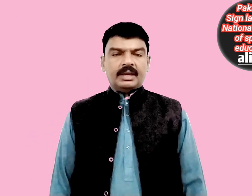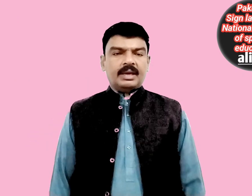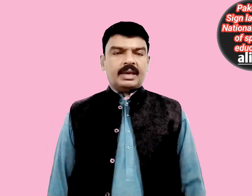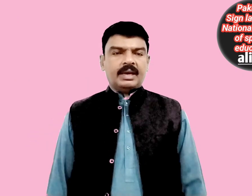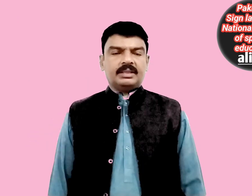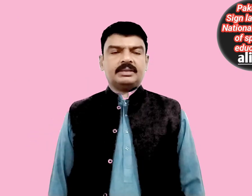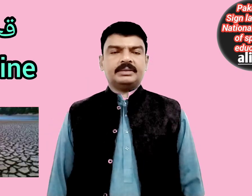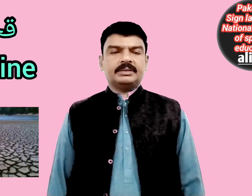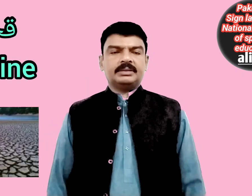قحط